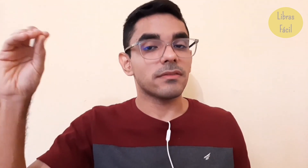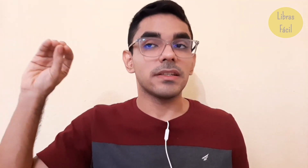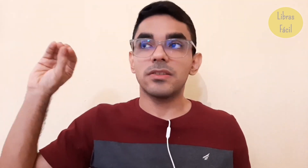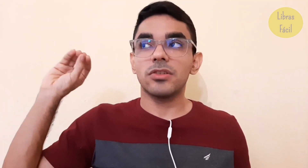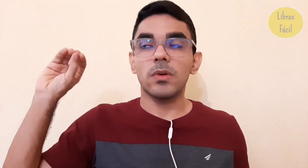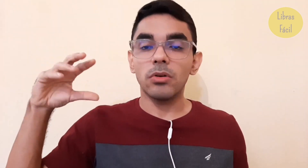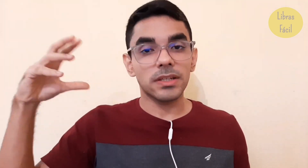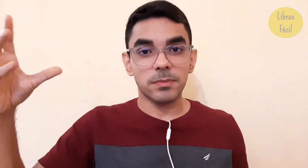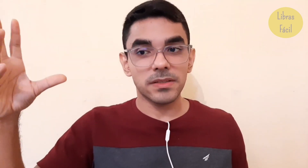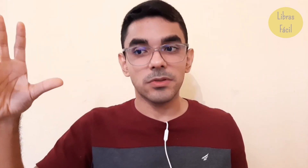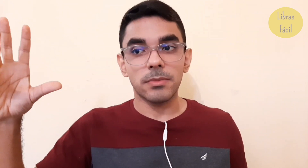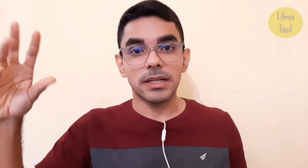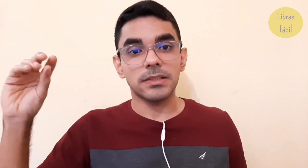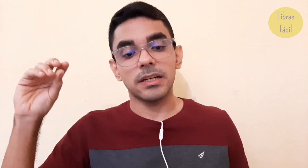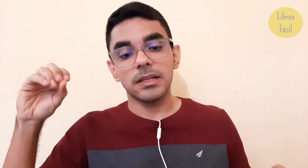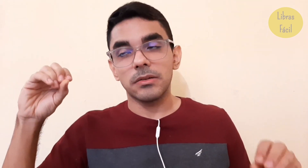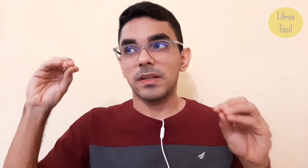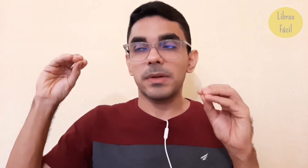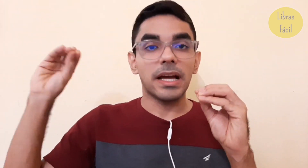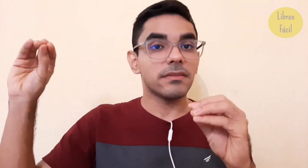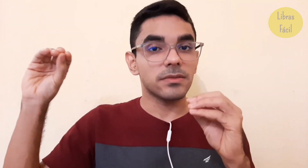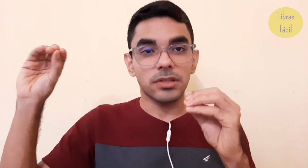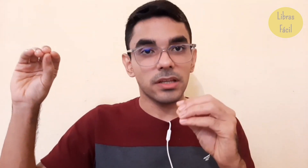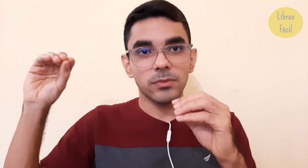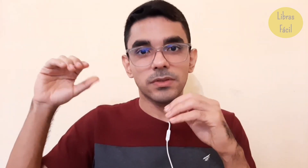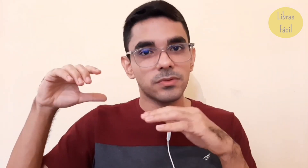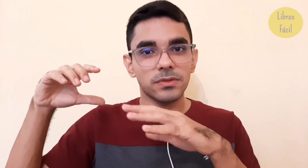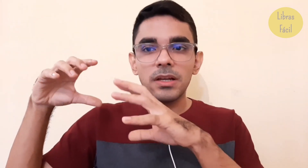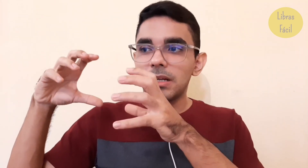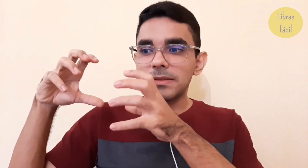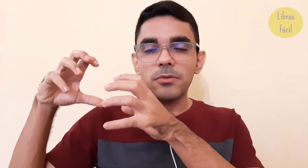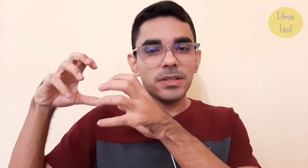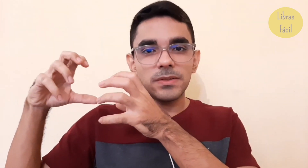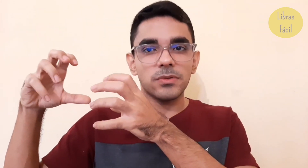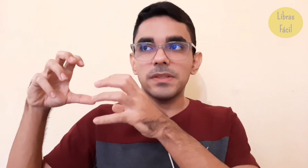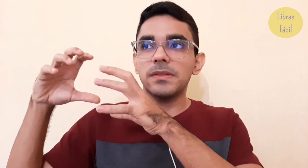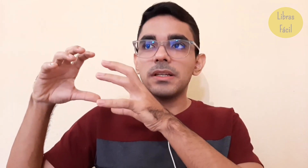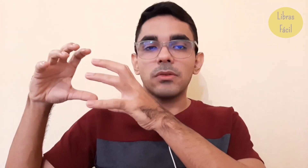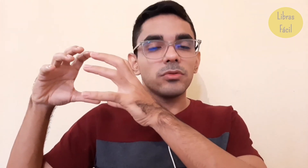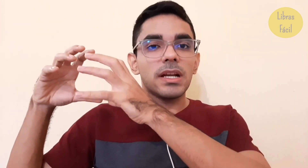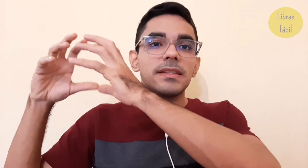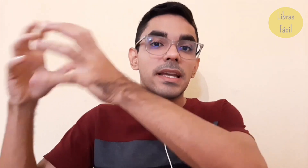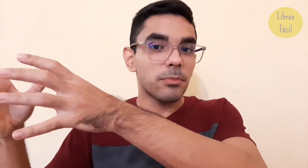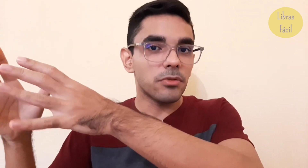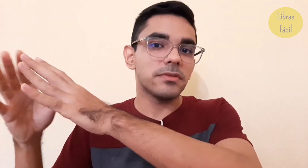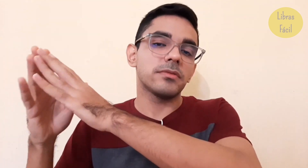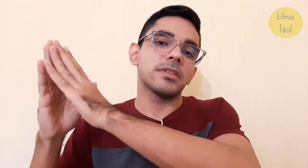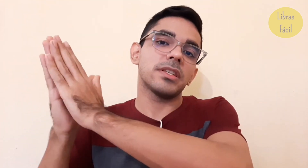existir uma outra expressão idiomática, com as palavras, os termos e as compreensões culturais daquele povo que